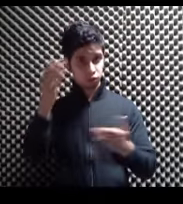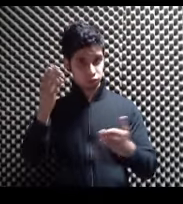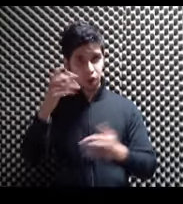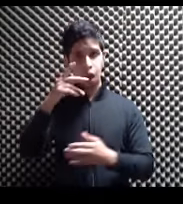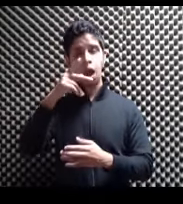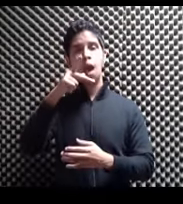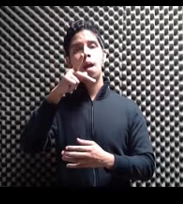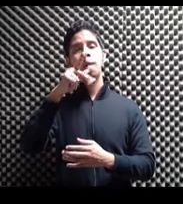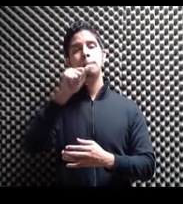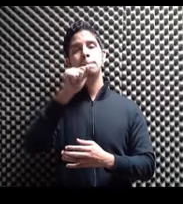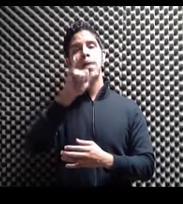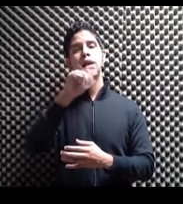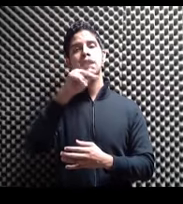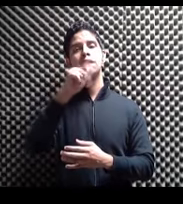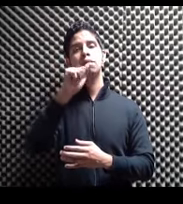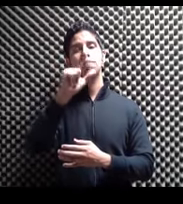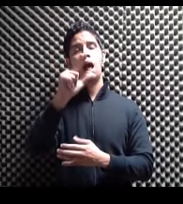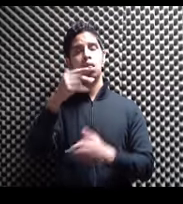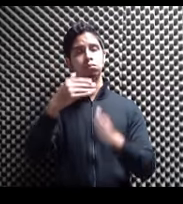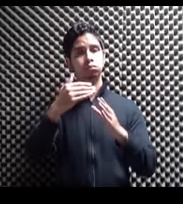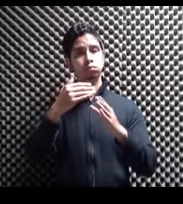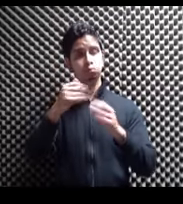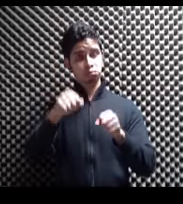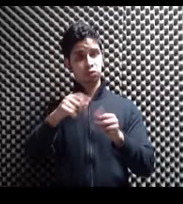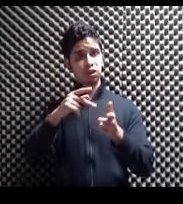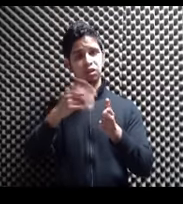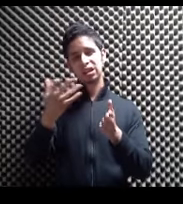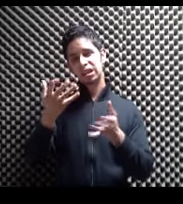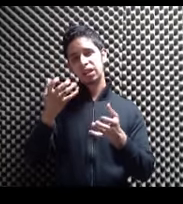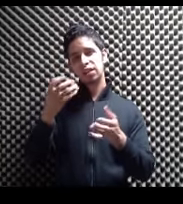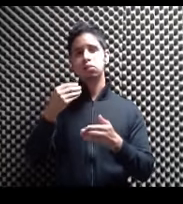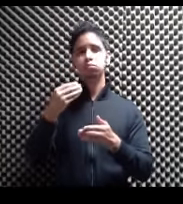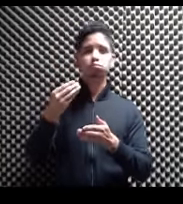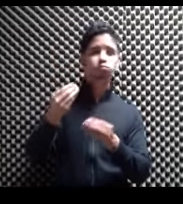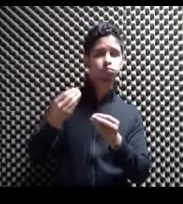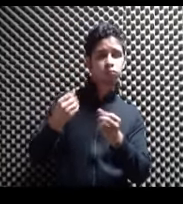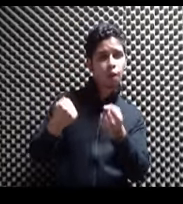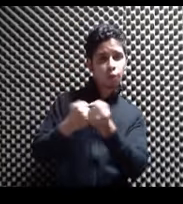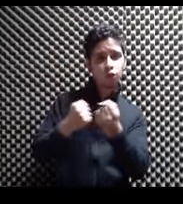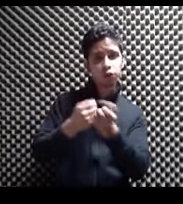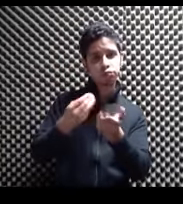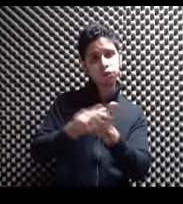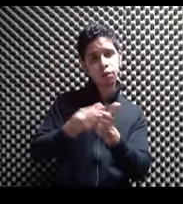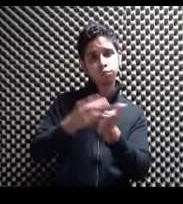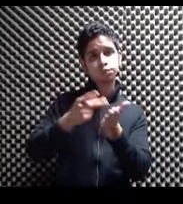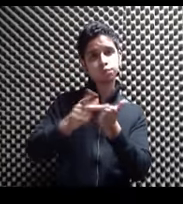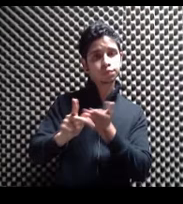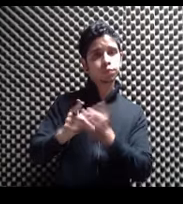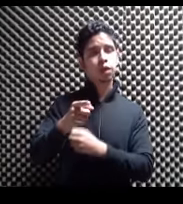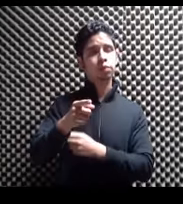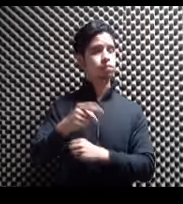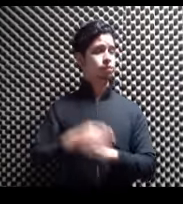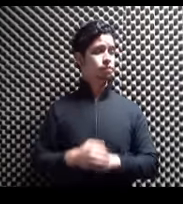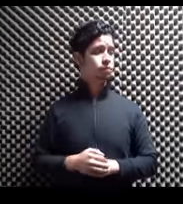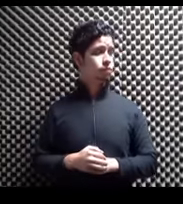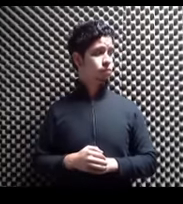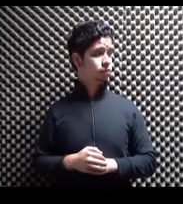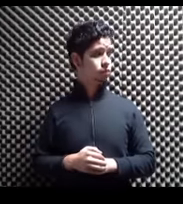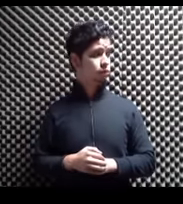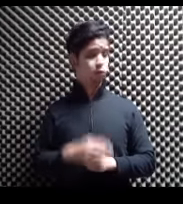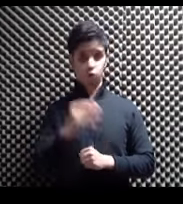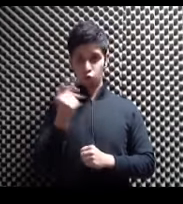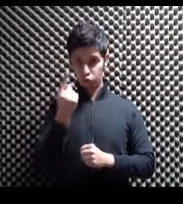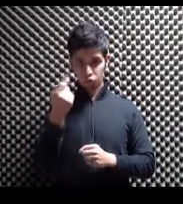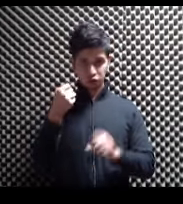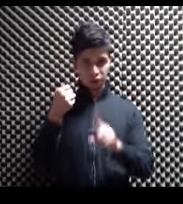donativo, Horse and Ponies Juncos. Que no nada más en Puerto Rico son los que se maltratan, son animales y gatos. Son caballos.